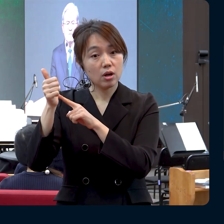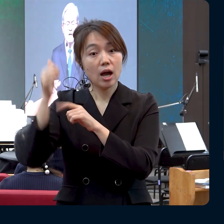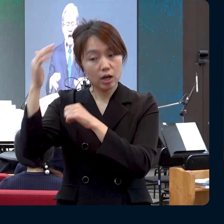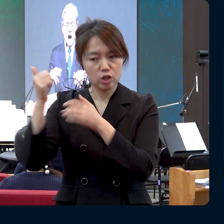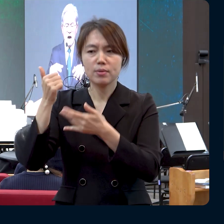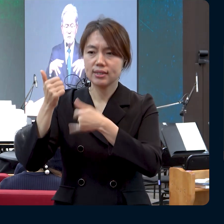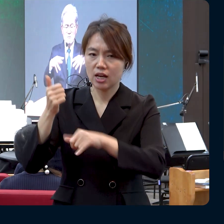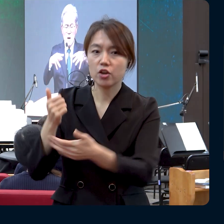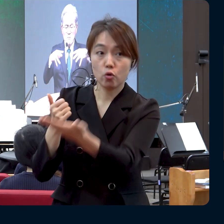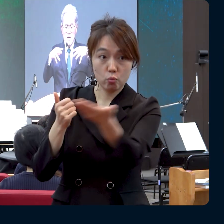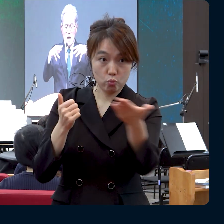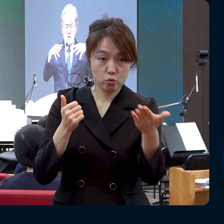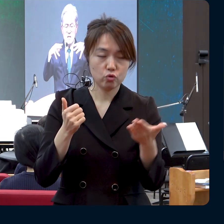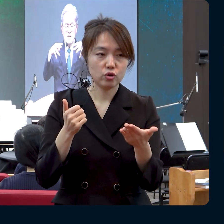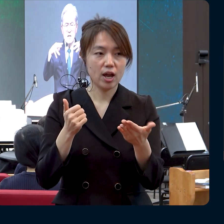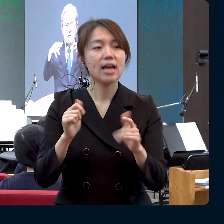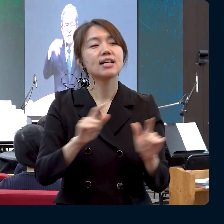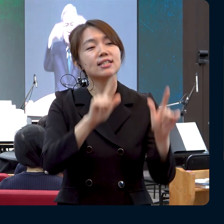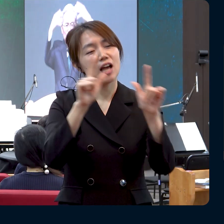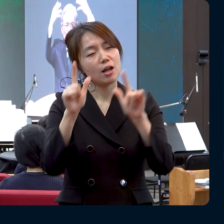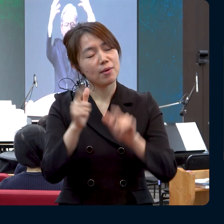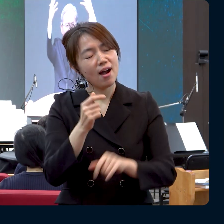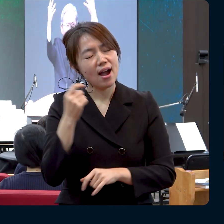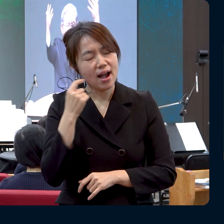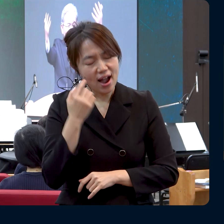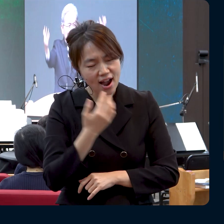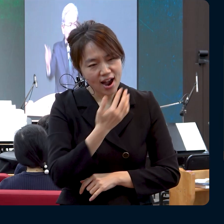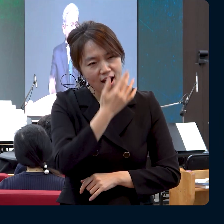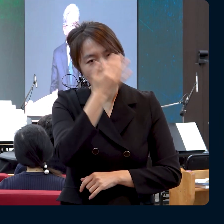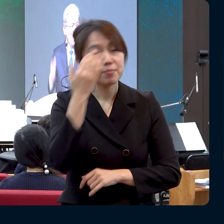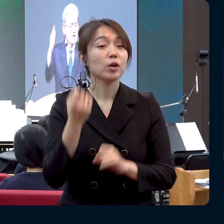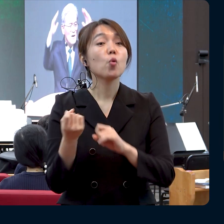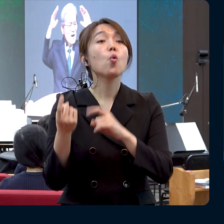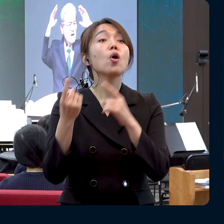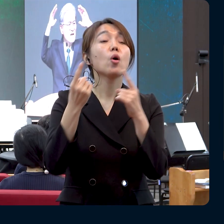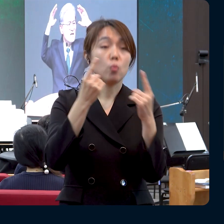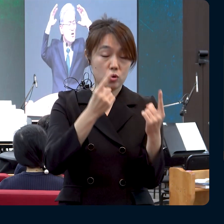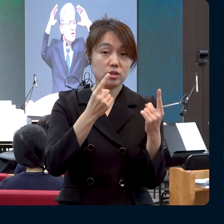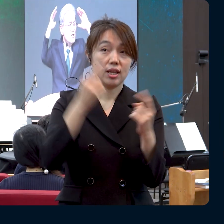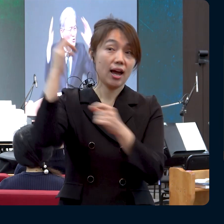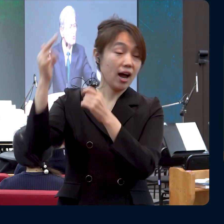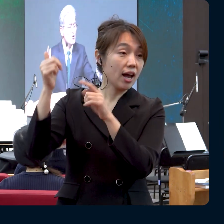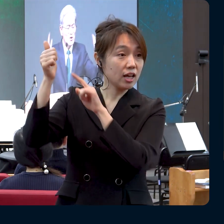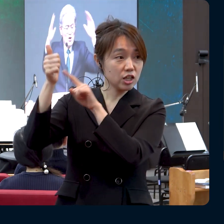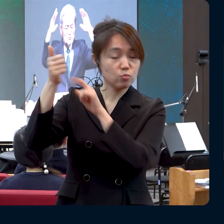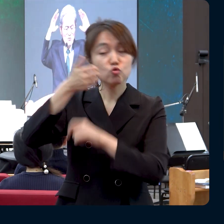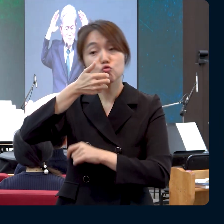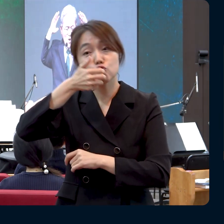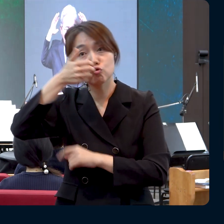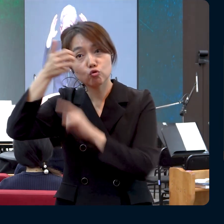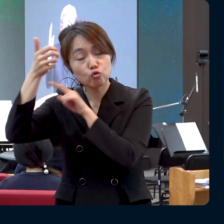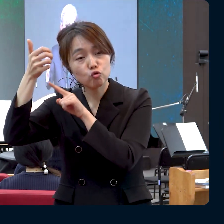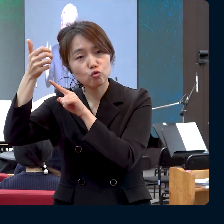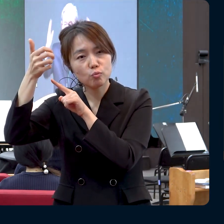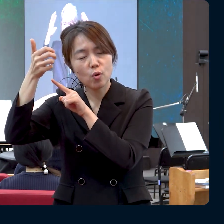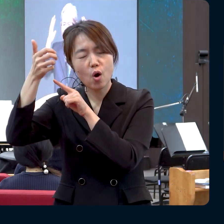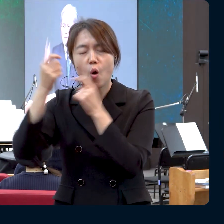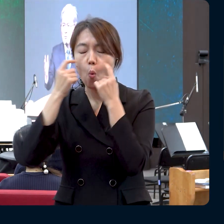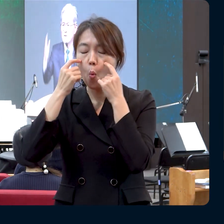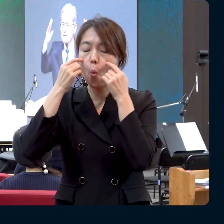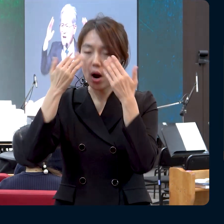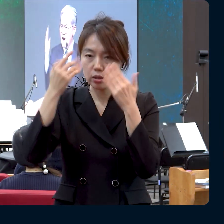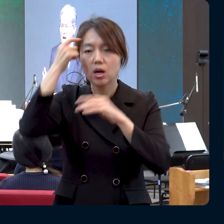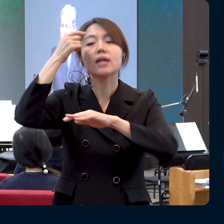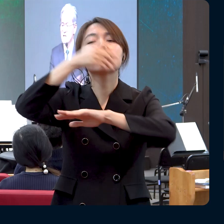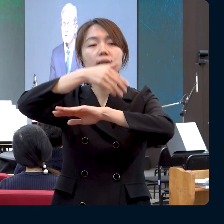자녀들의 삶을 아름답게 하실 그 꿈을 꿀 때 거기에 그걸 이룰 수 있는 분명한 계획과